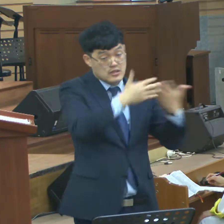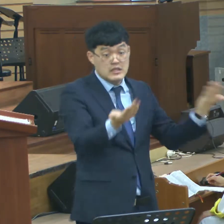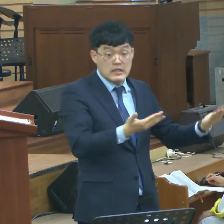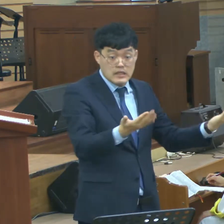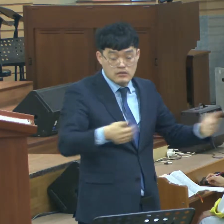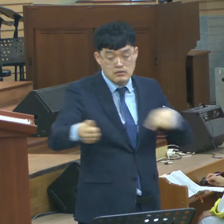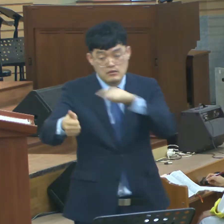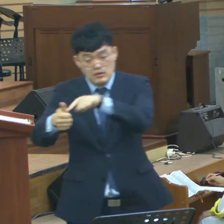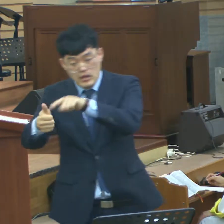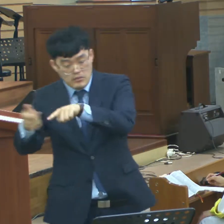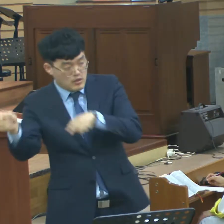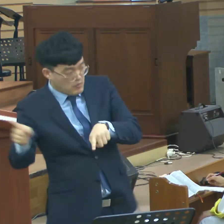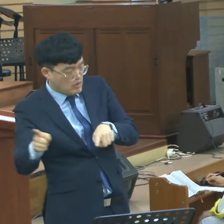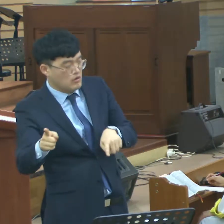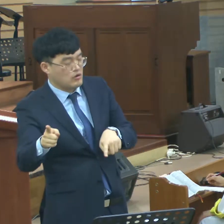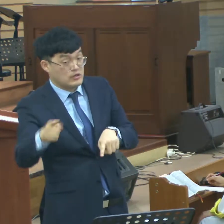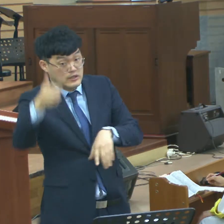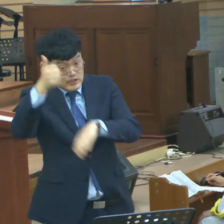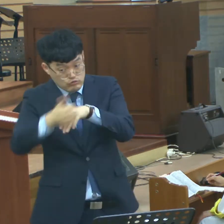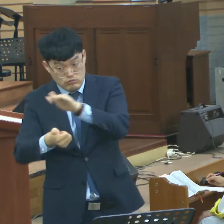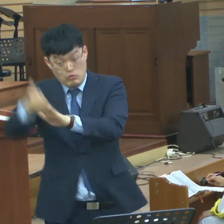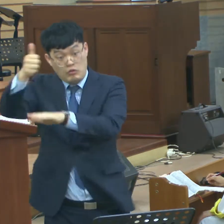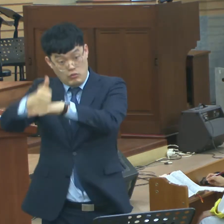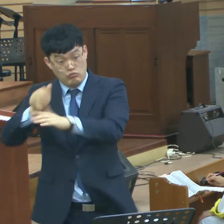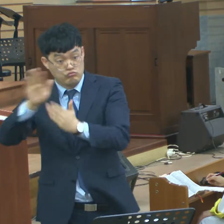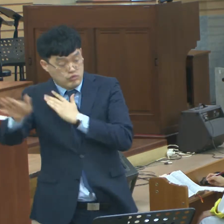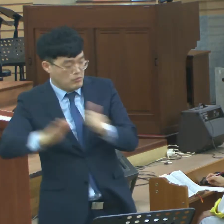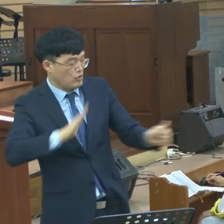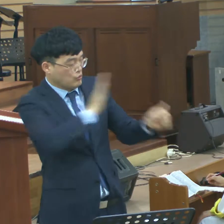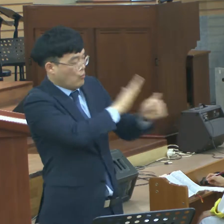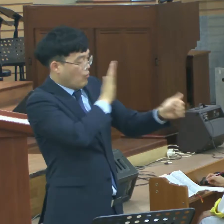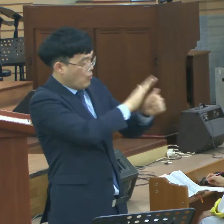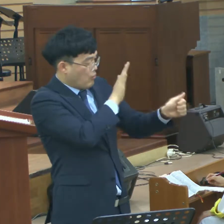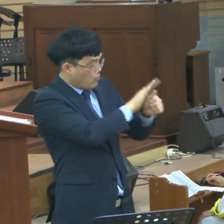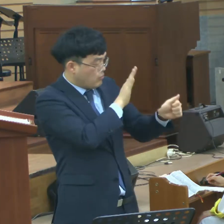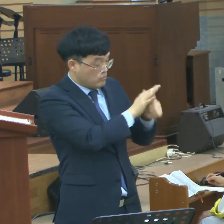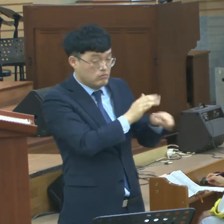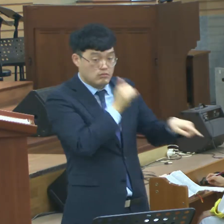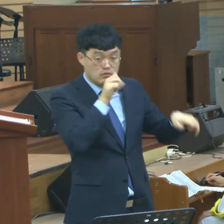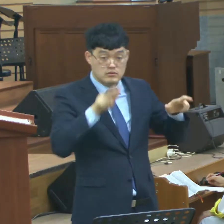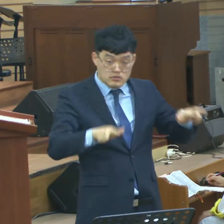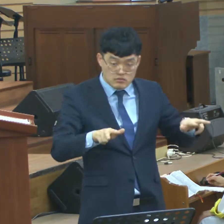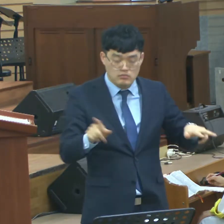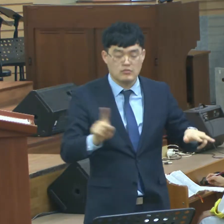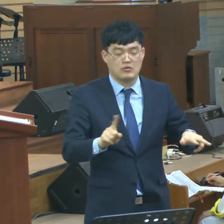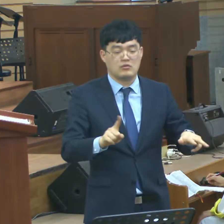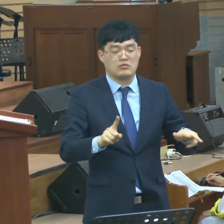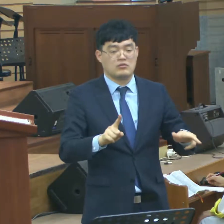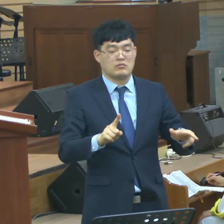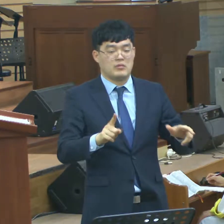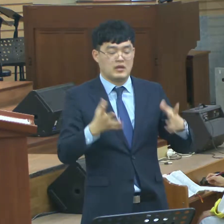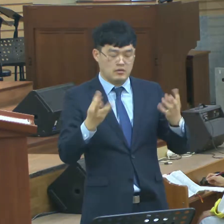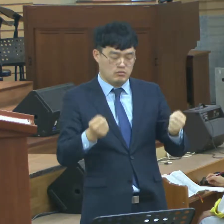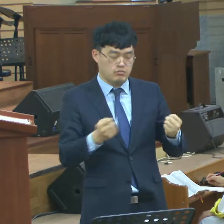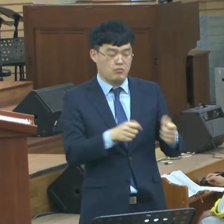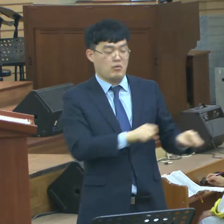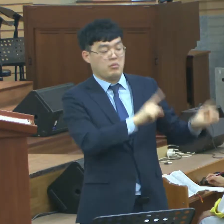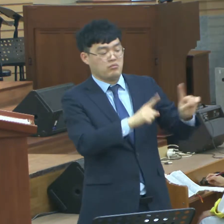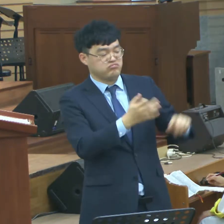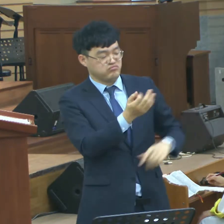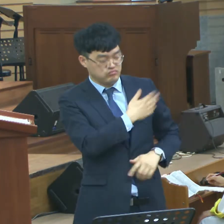줬대요. 그래가지고 지금 뭐 긴 시간 동안 그 한 분이 계속 일감을